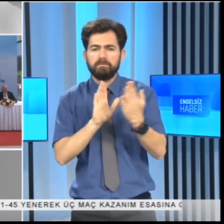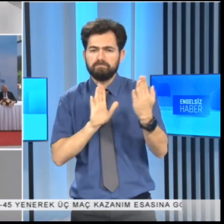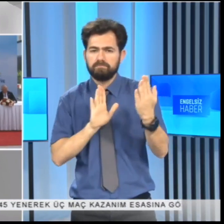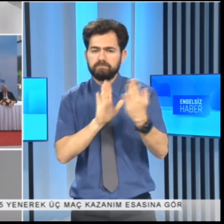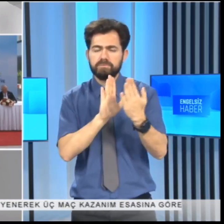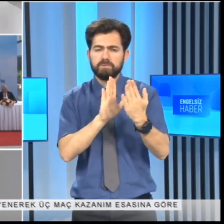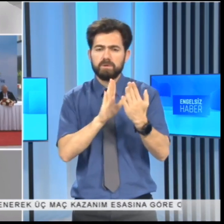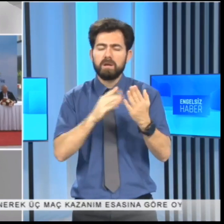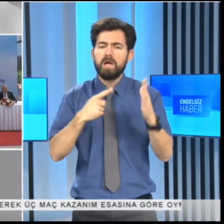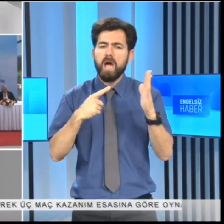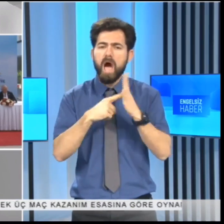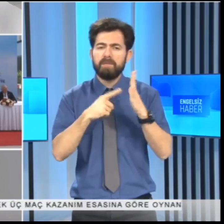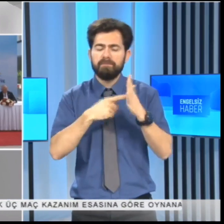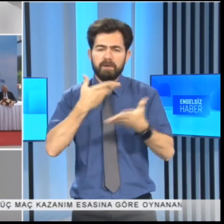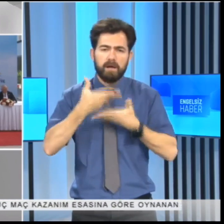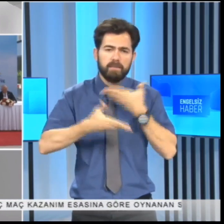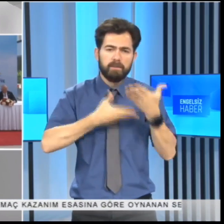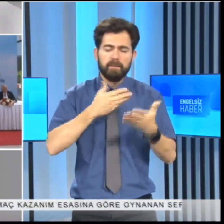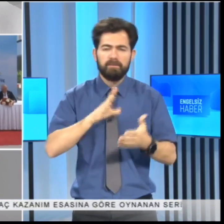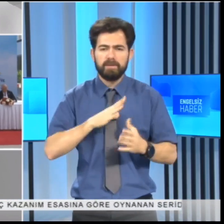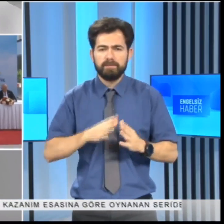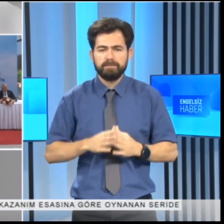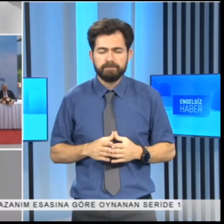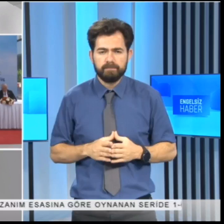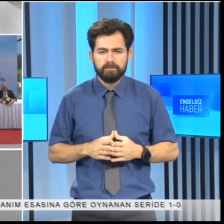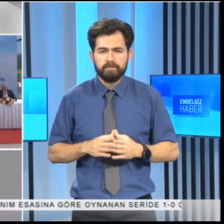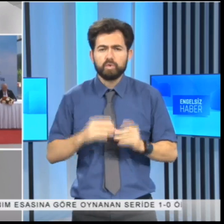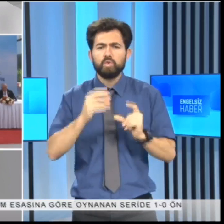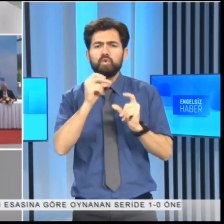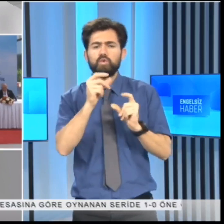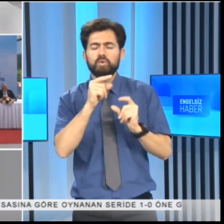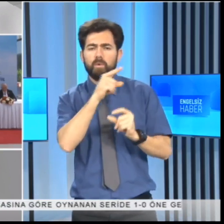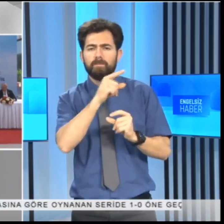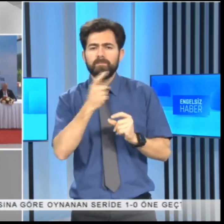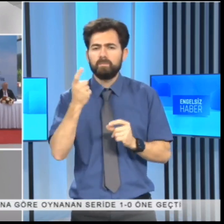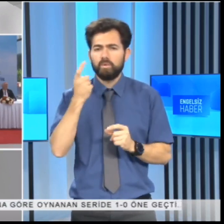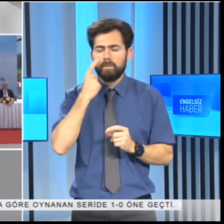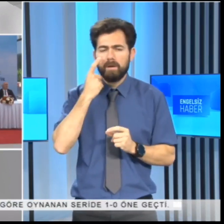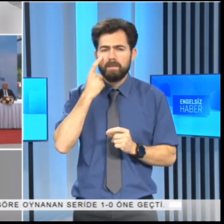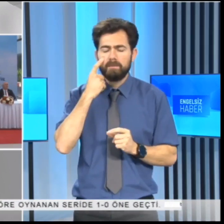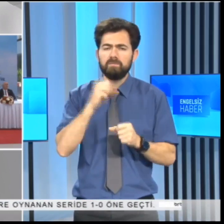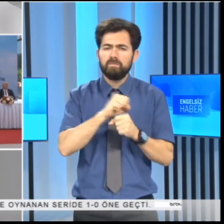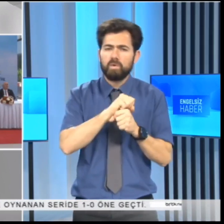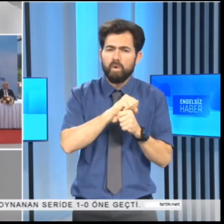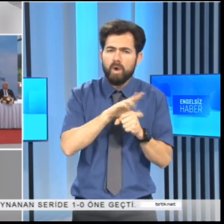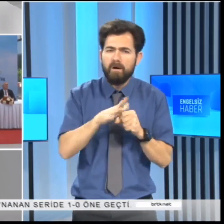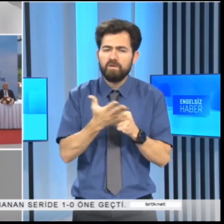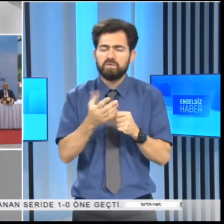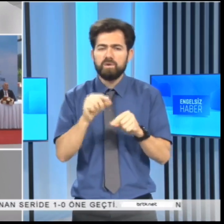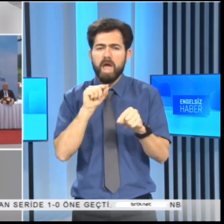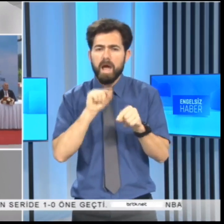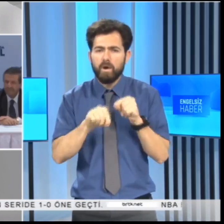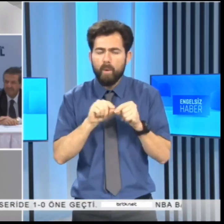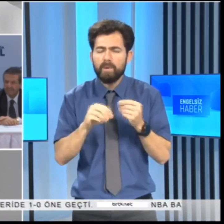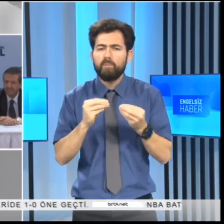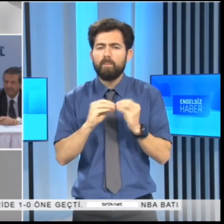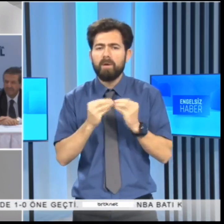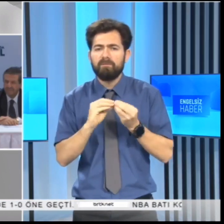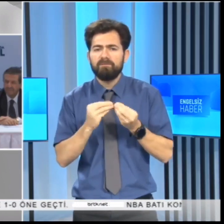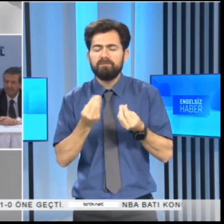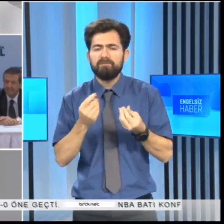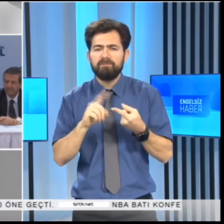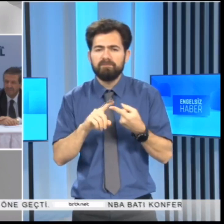çıkarak icraatlarını anlattı. Üstel, hükümetin pandemi, ekonomik sıkıntılar